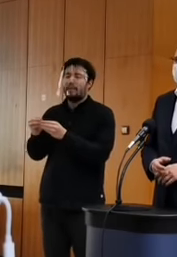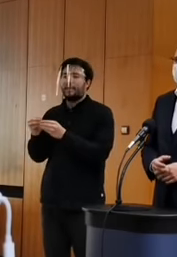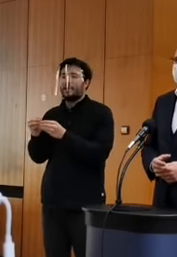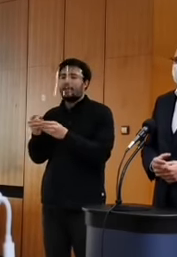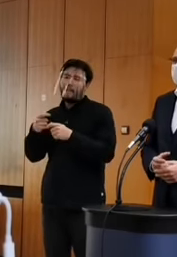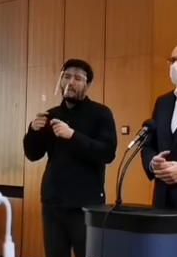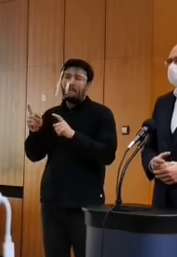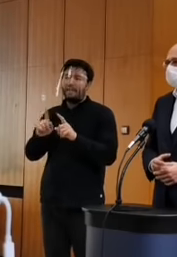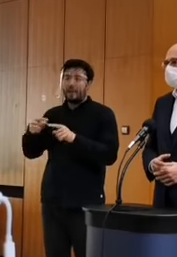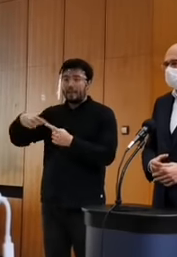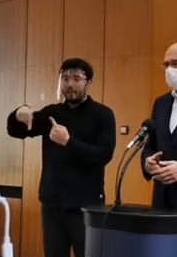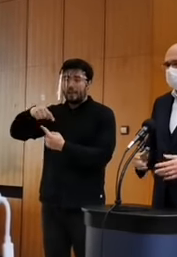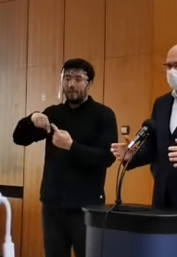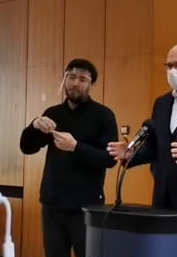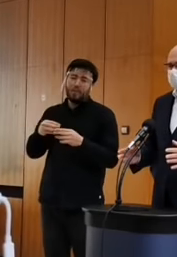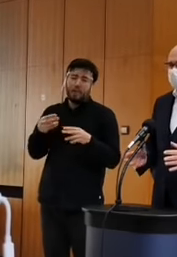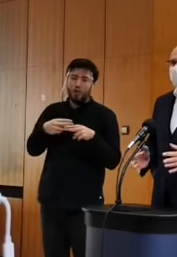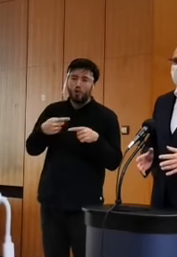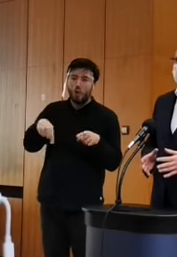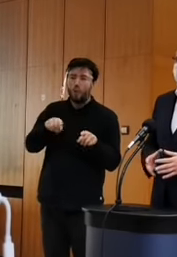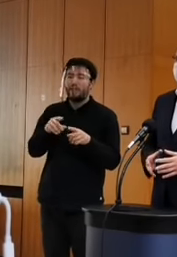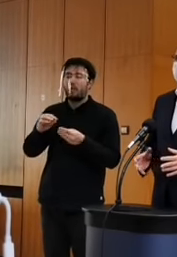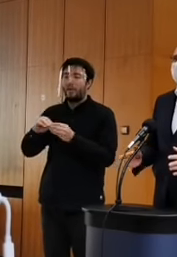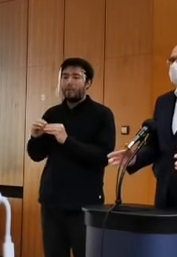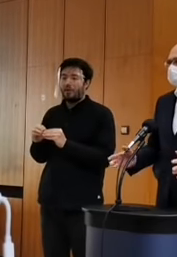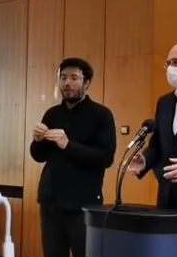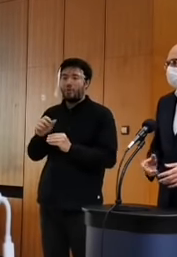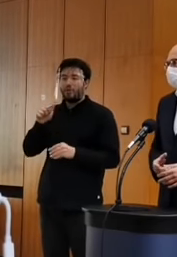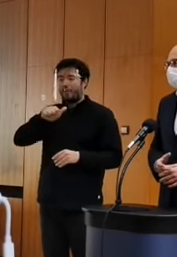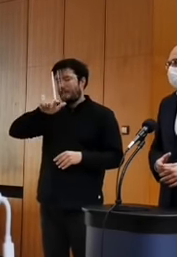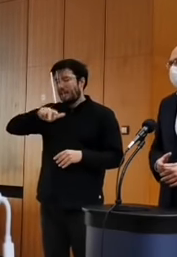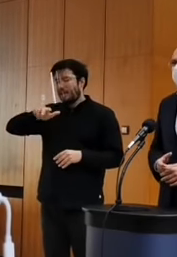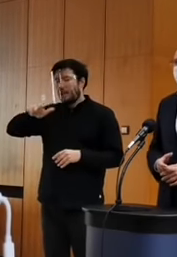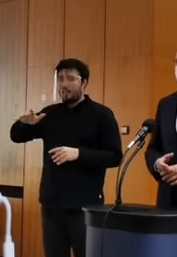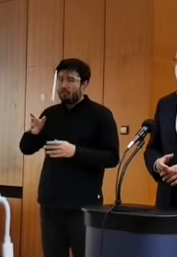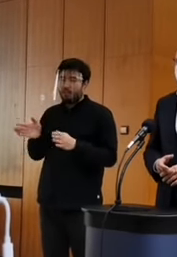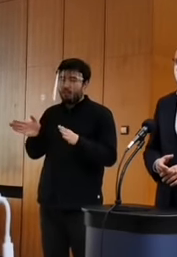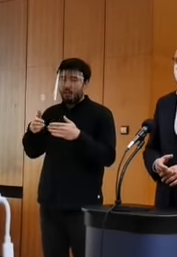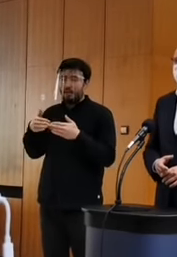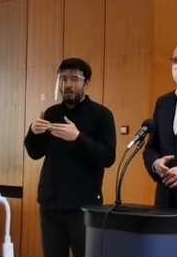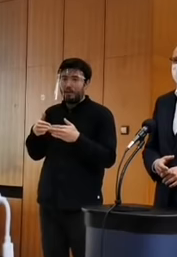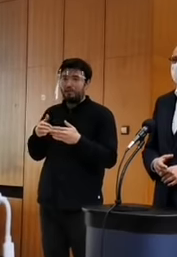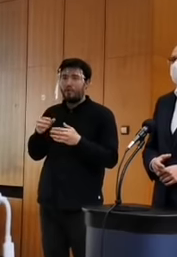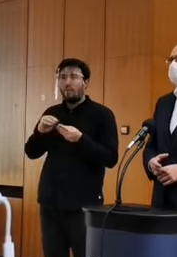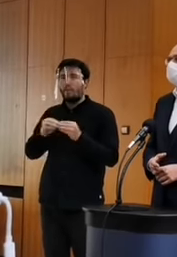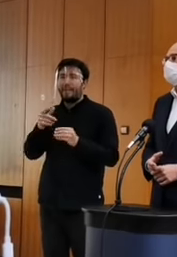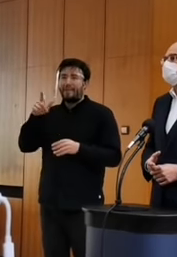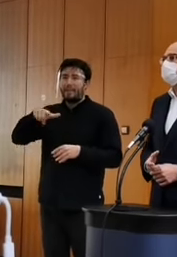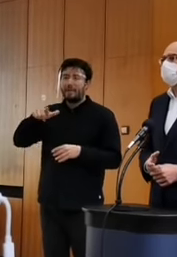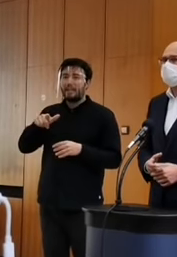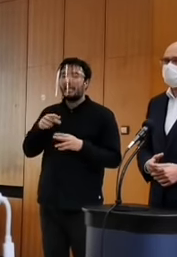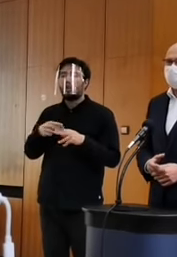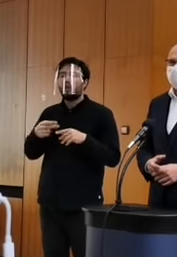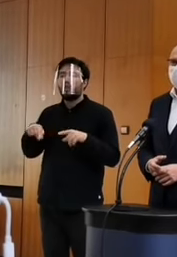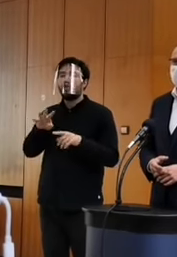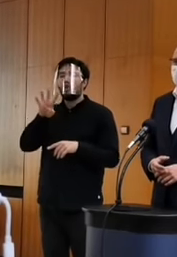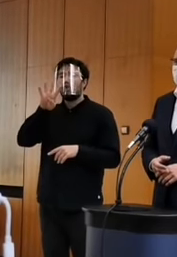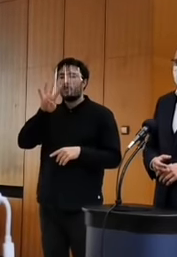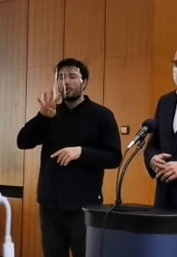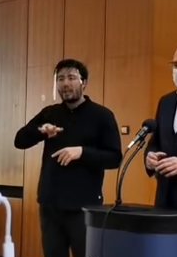Reštaurácie a obchody sú zavreté už celé mesiace. Obchody sú zavreté vyše 2 mesiacov, reštaurácie 4